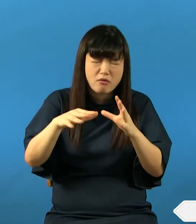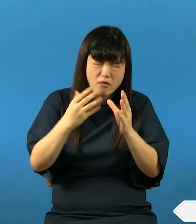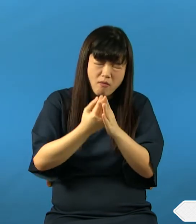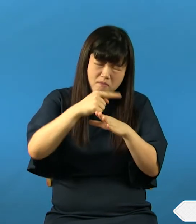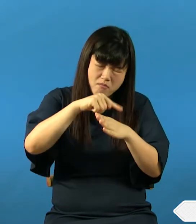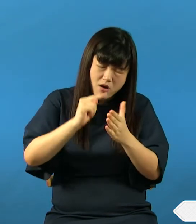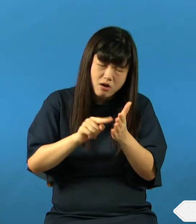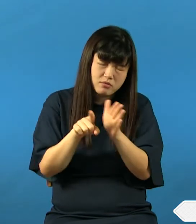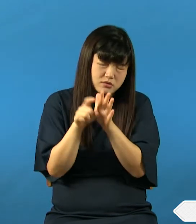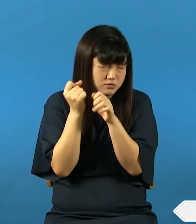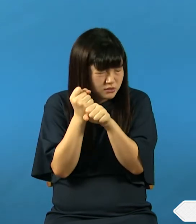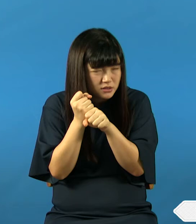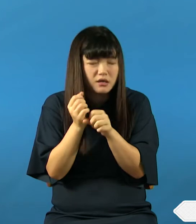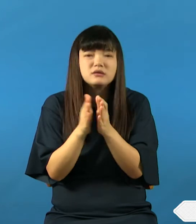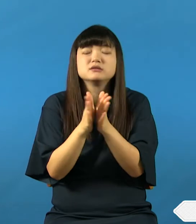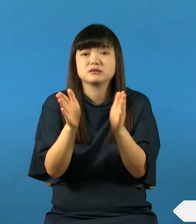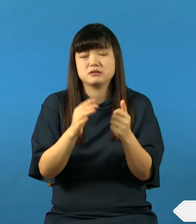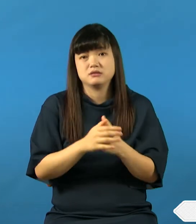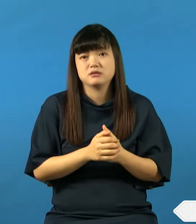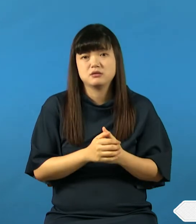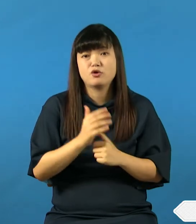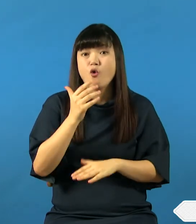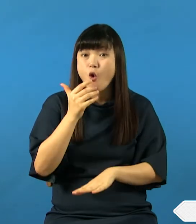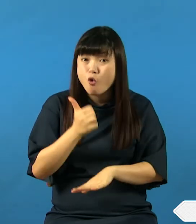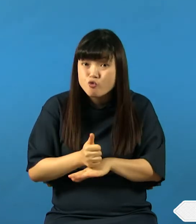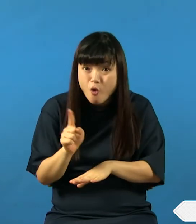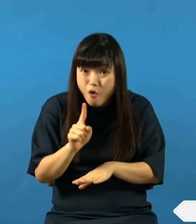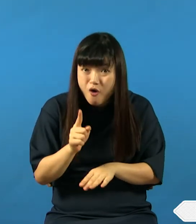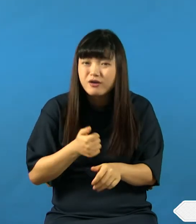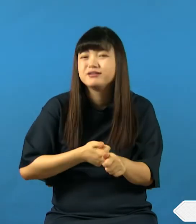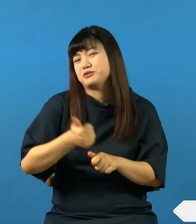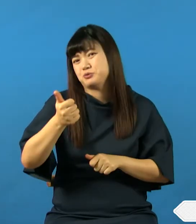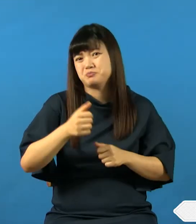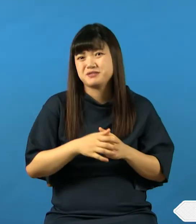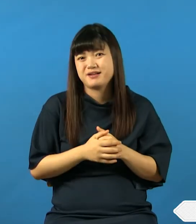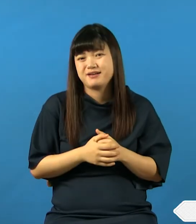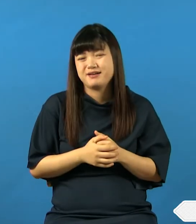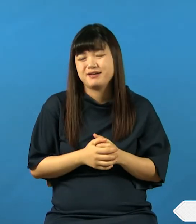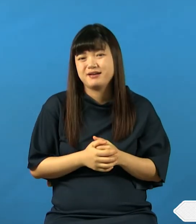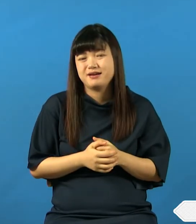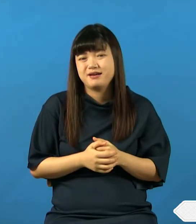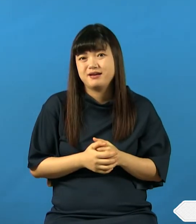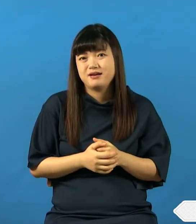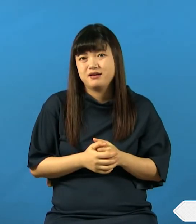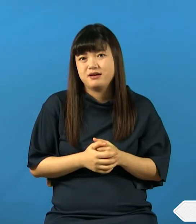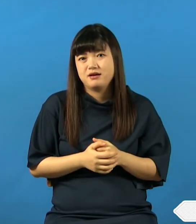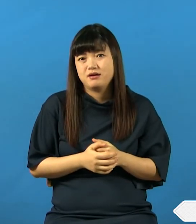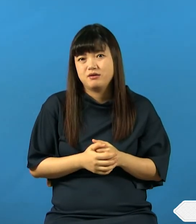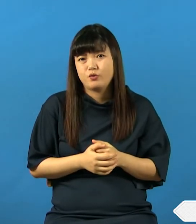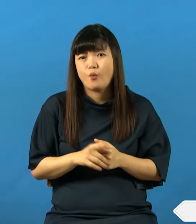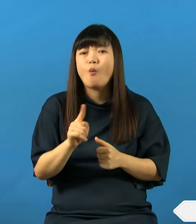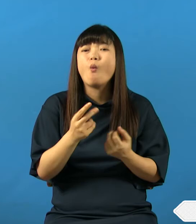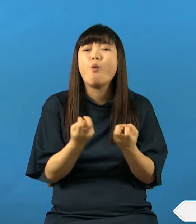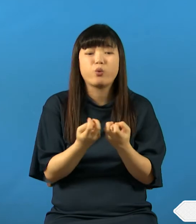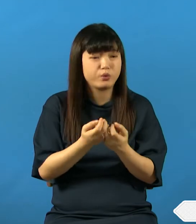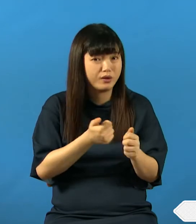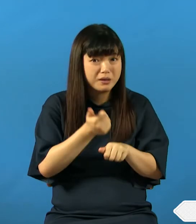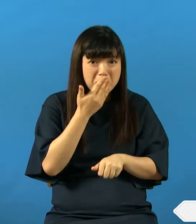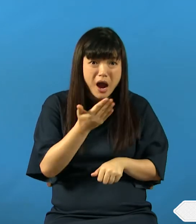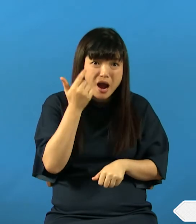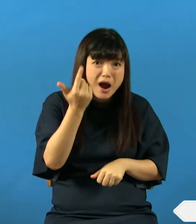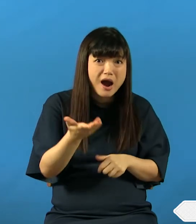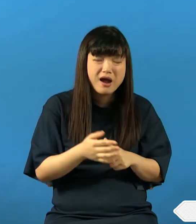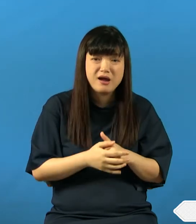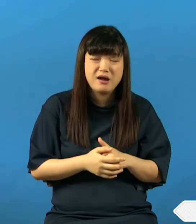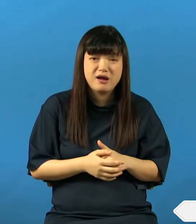하나님만을 전심으로 의지하게 되었습니다. 그래서 이겼습니다. 그거 아니고는